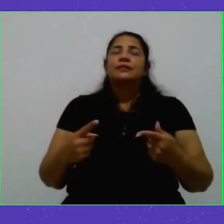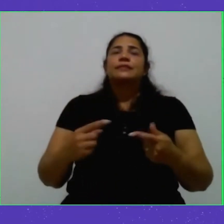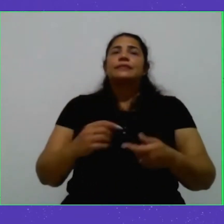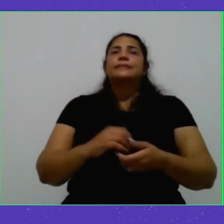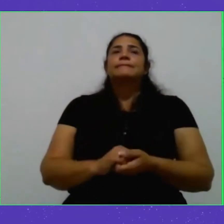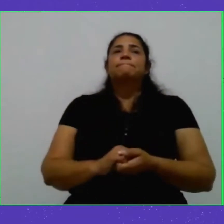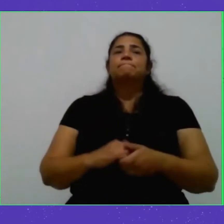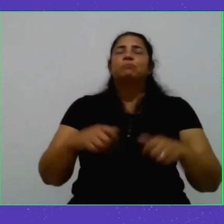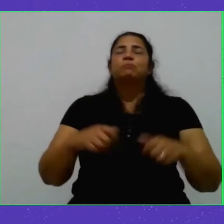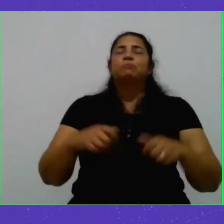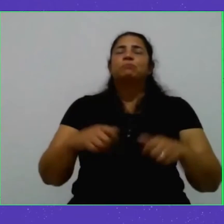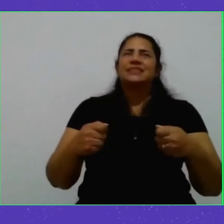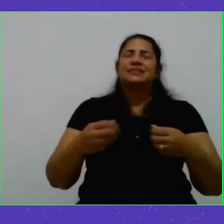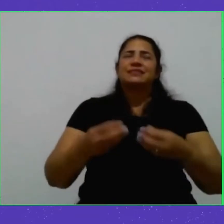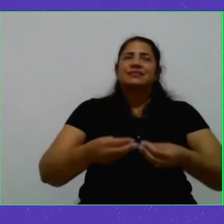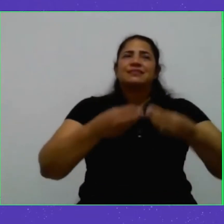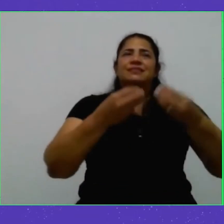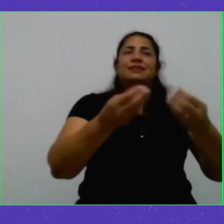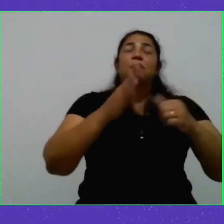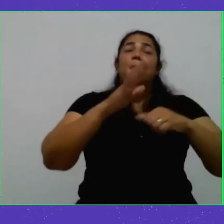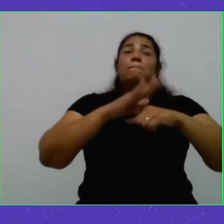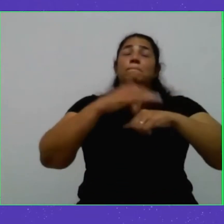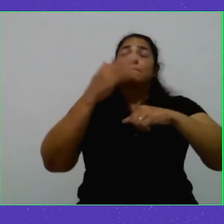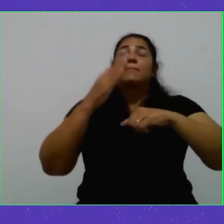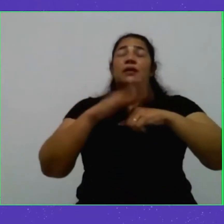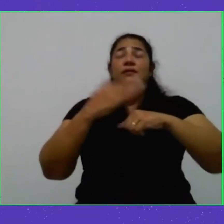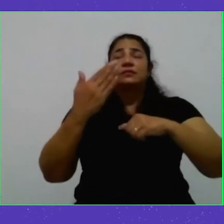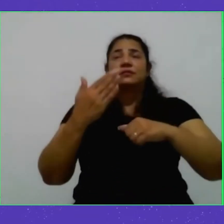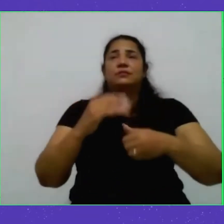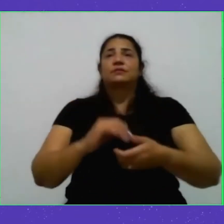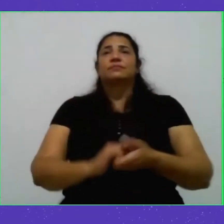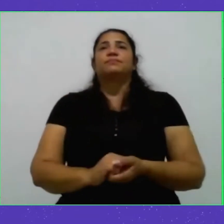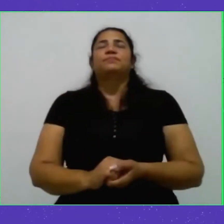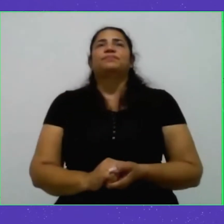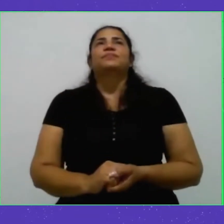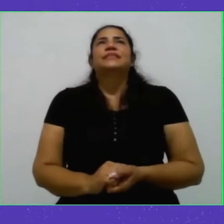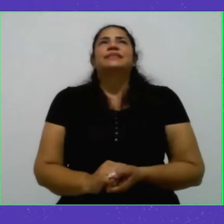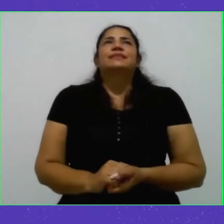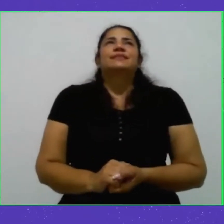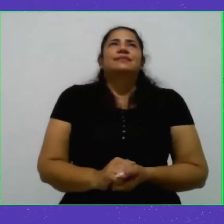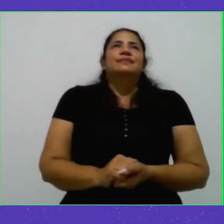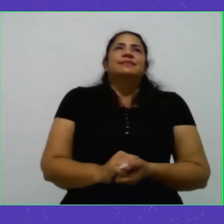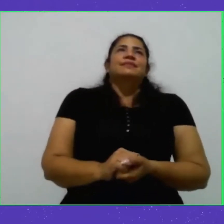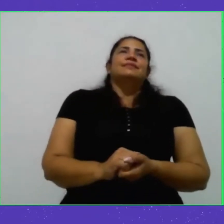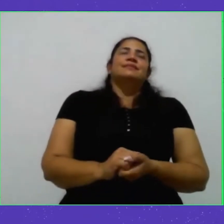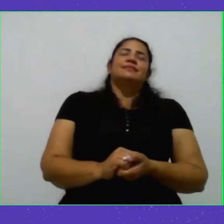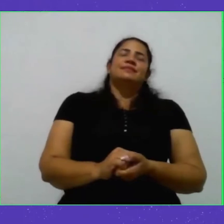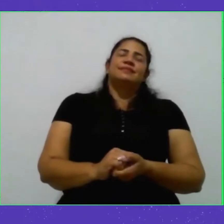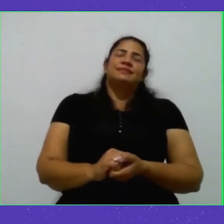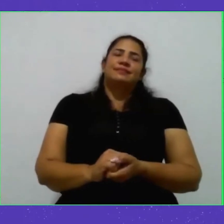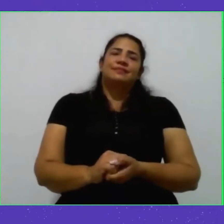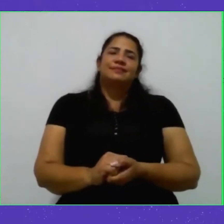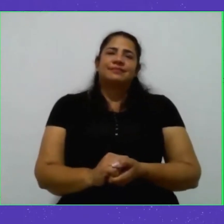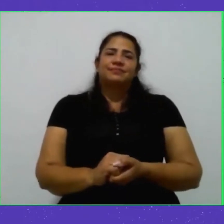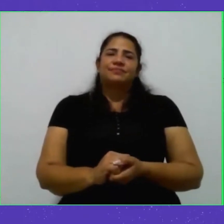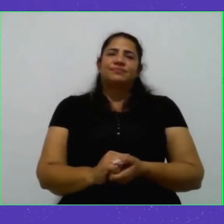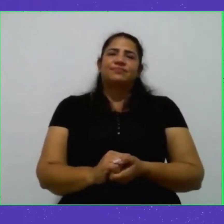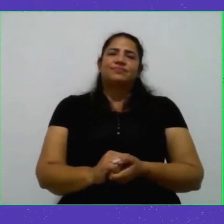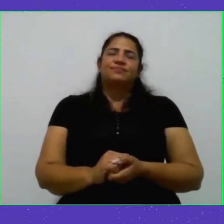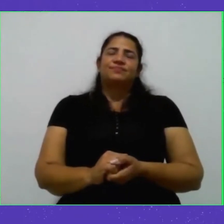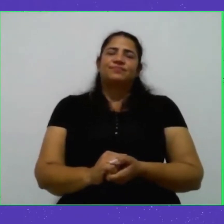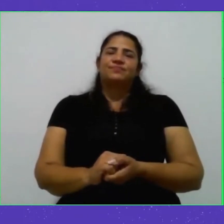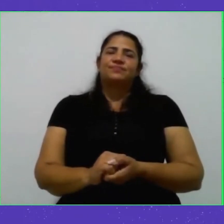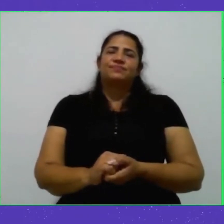a 15. Eu gostaria que você anotasse. Bem-aventurados, a próxima bem-aventurança, os limpos